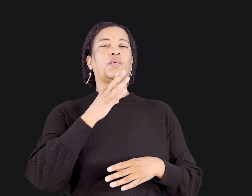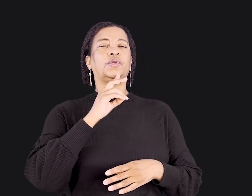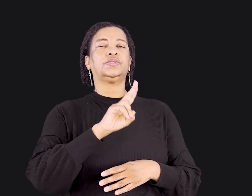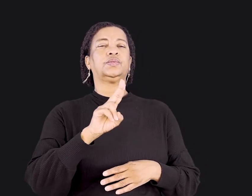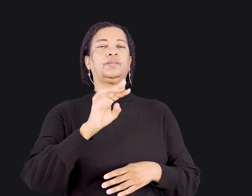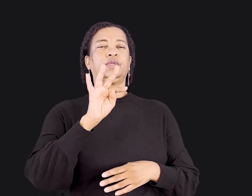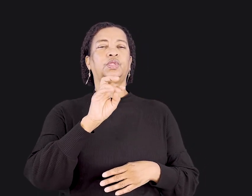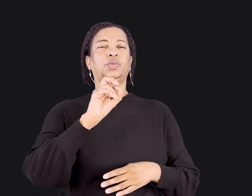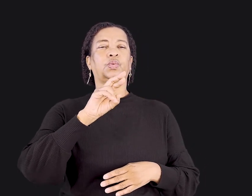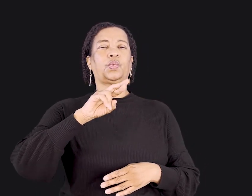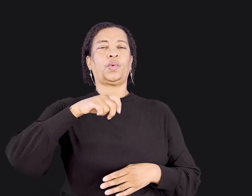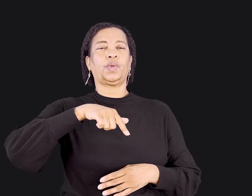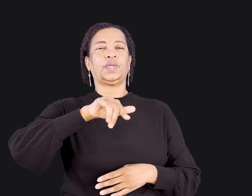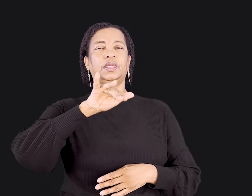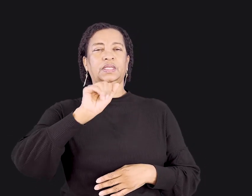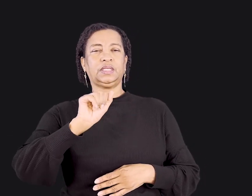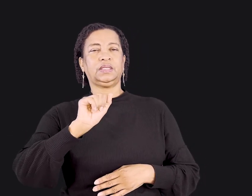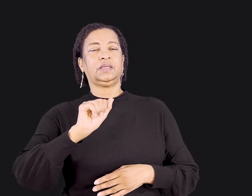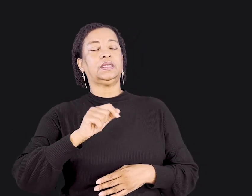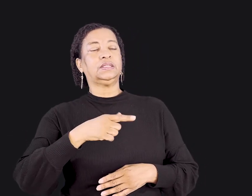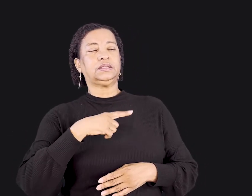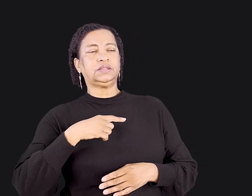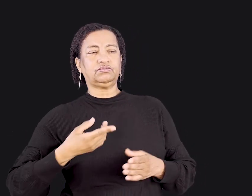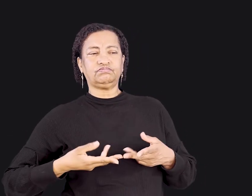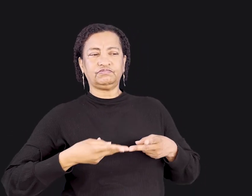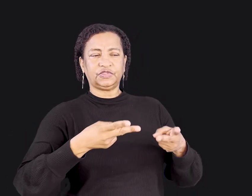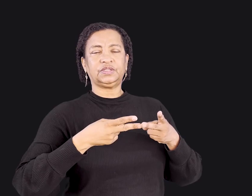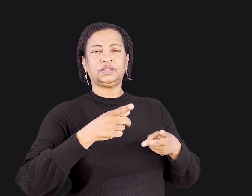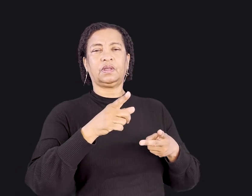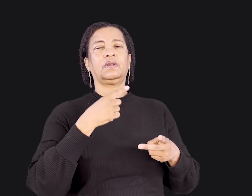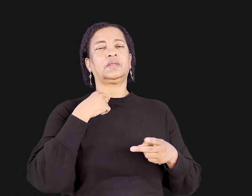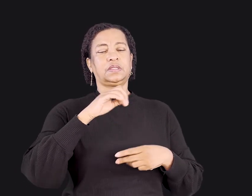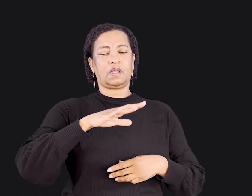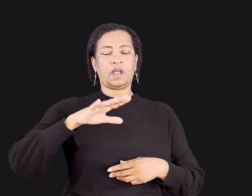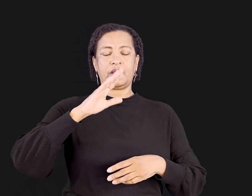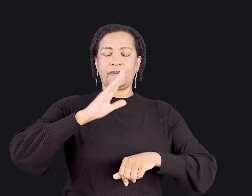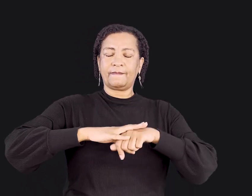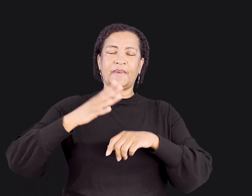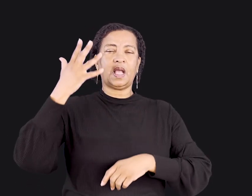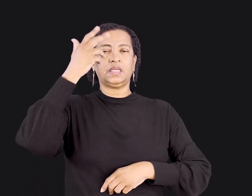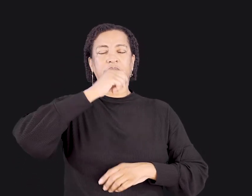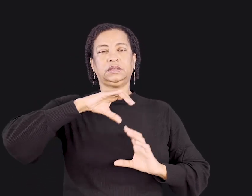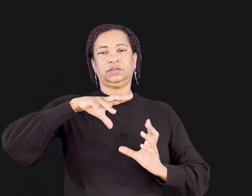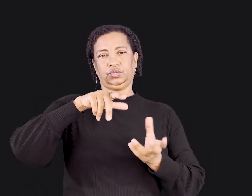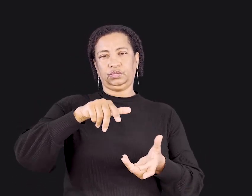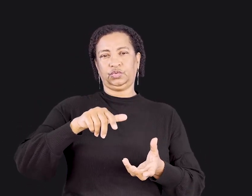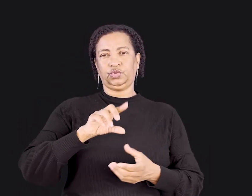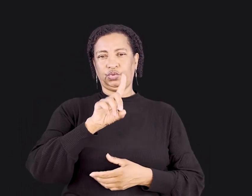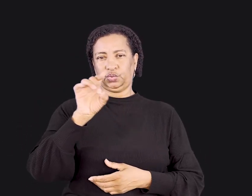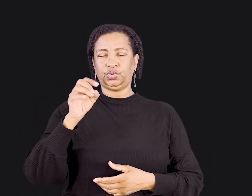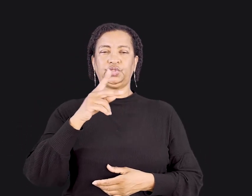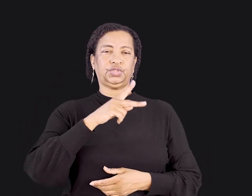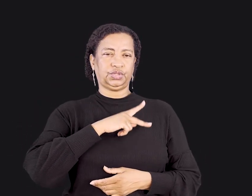descobrirá uma das partes mais bonitas do mundo. Nos dias de Paulo, essa parte do mundo, hoje chamada de Ásia